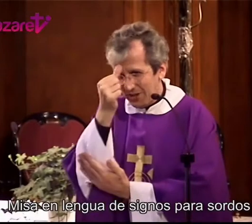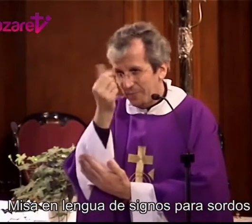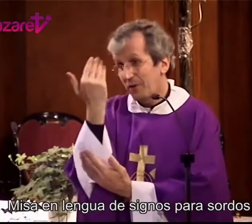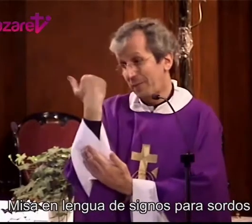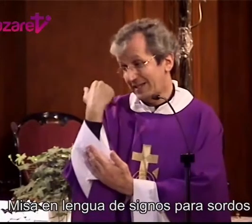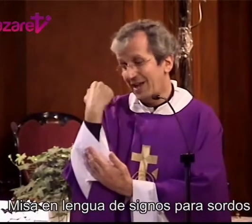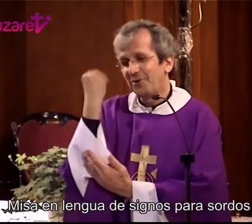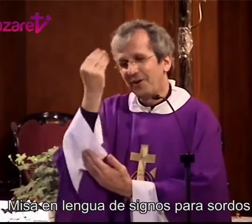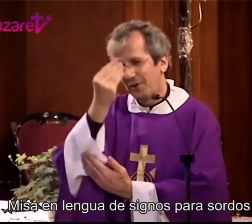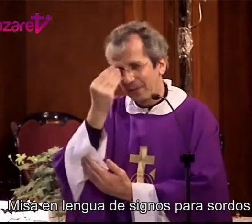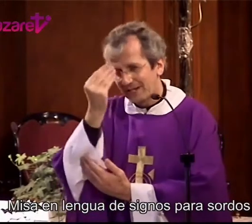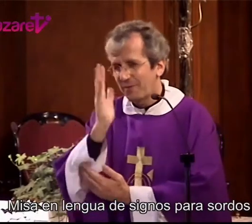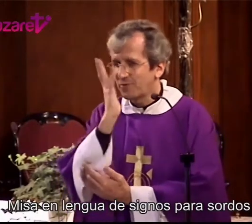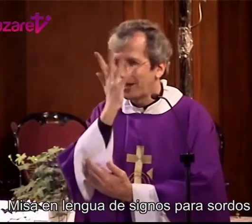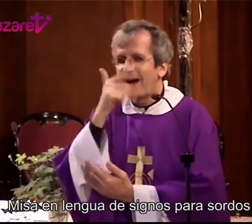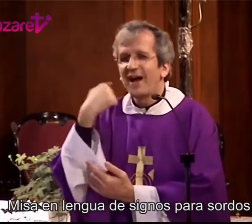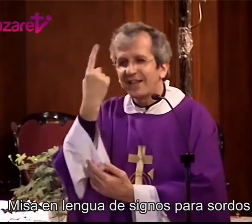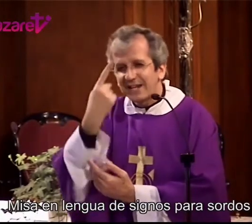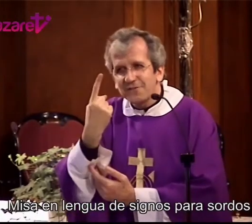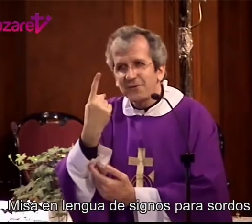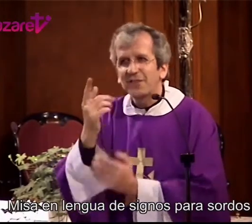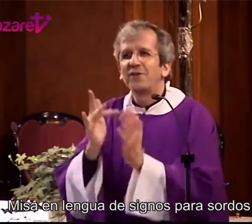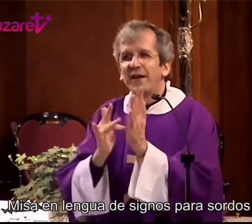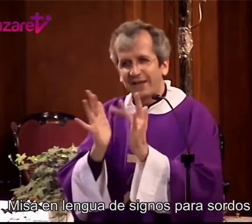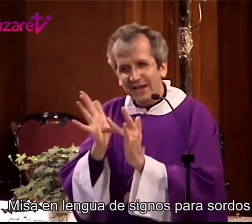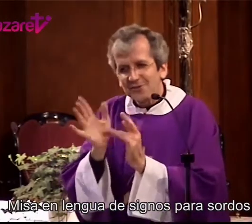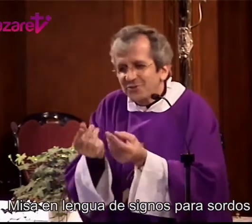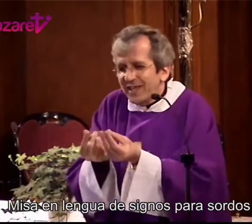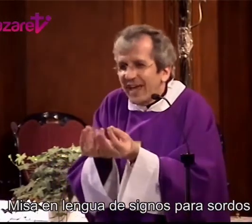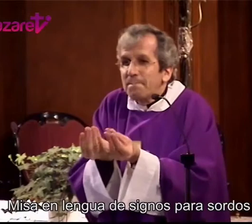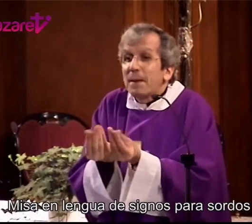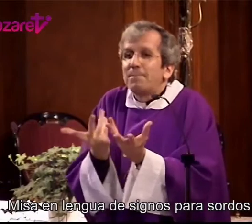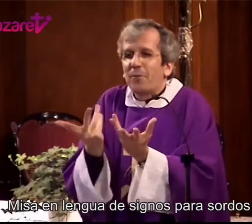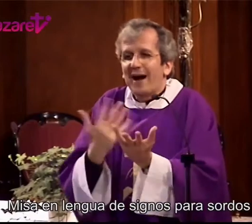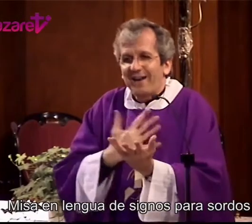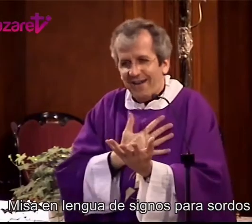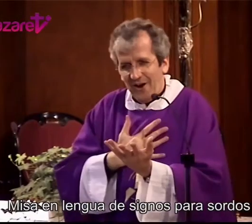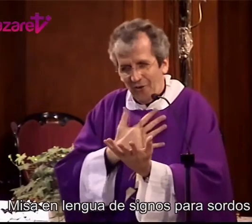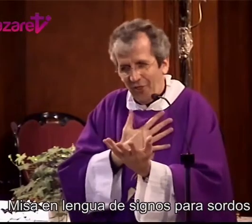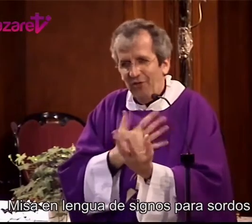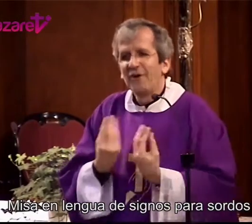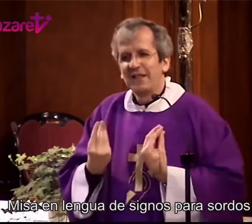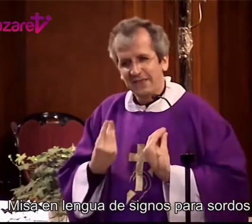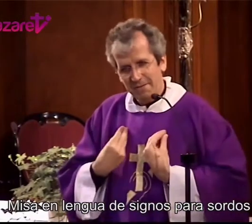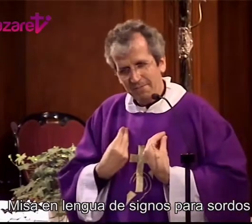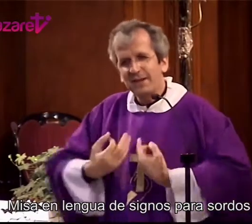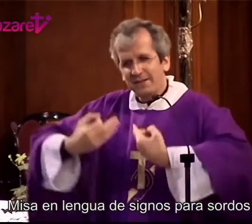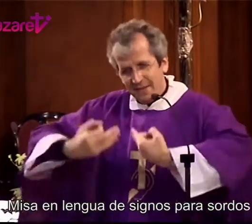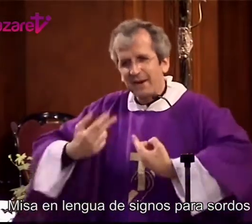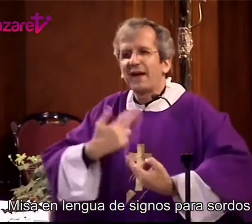domingo pasado lo pensábamos en la transfiguración, que Jesús nos deje probar el gozo de vivir de verdad